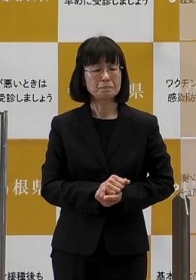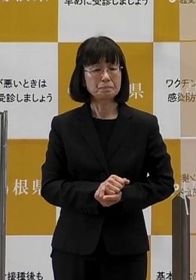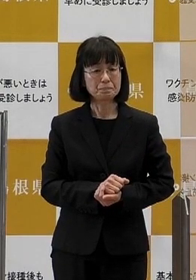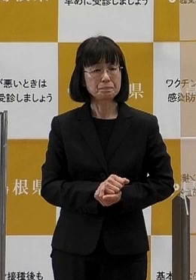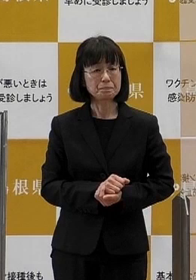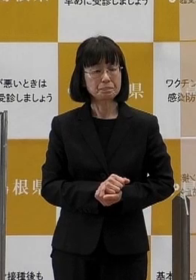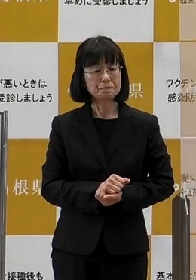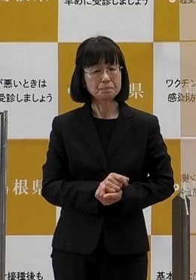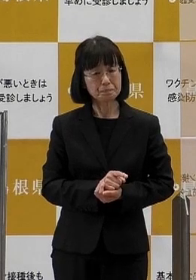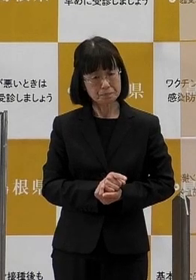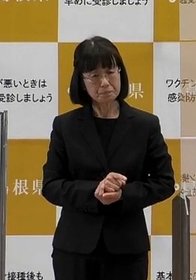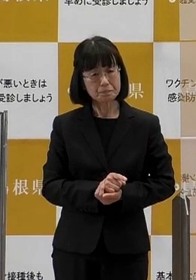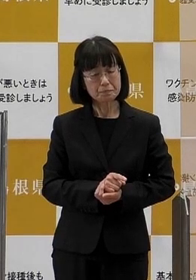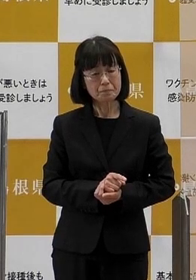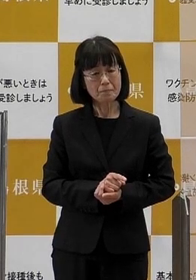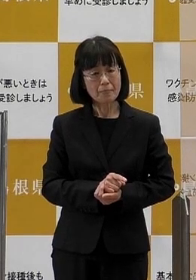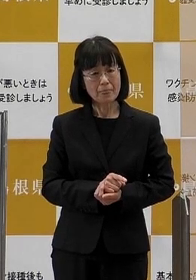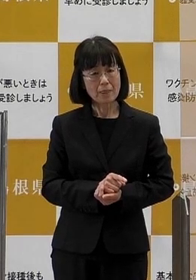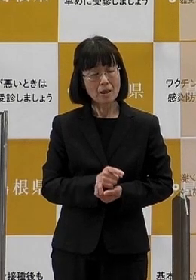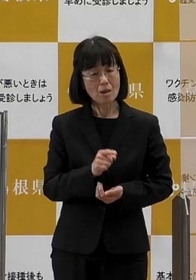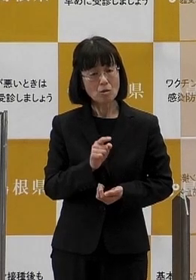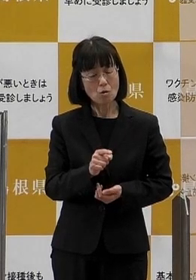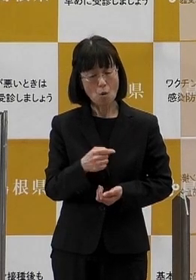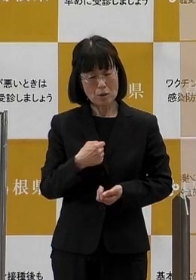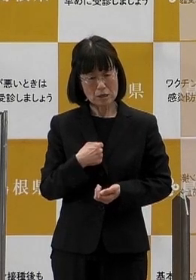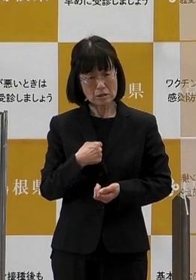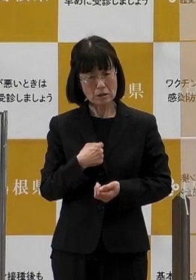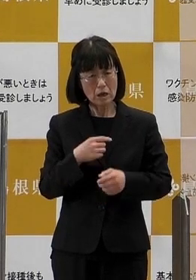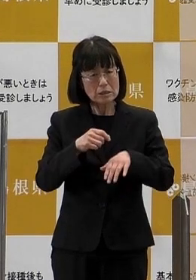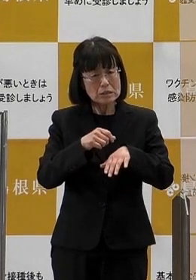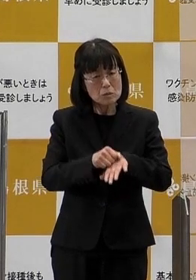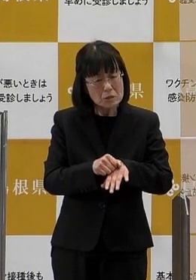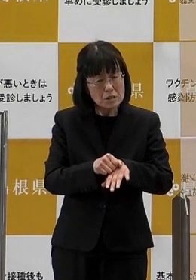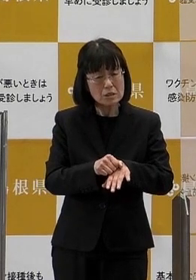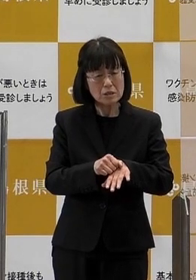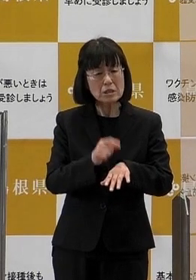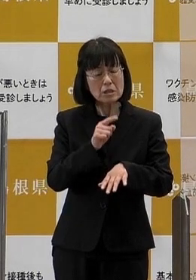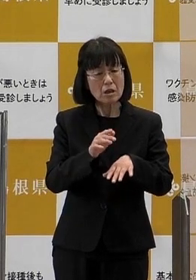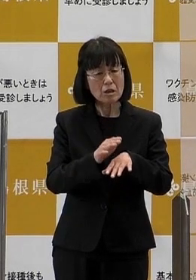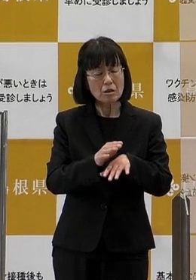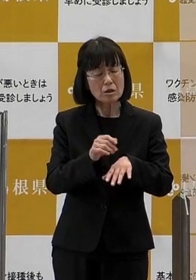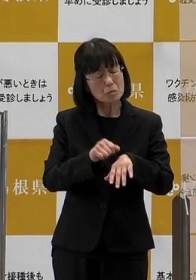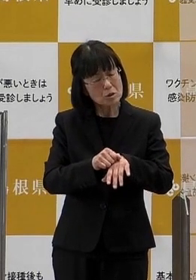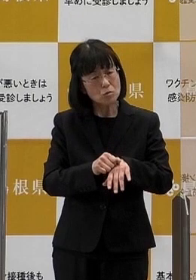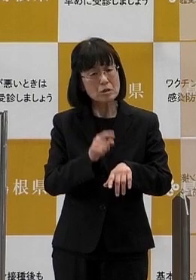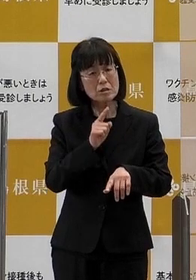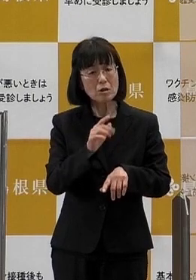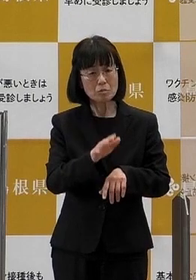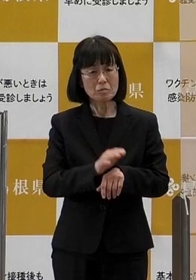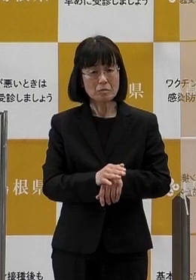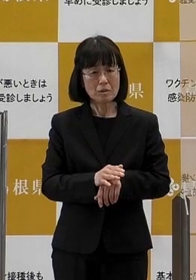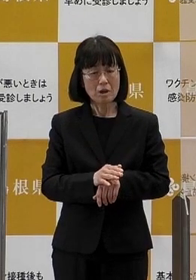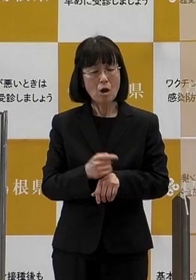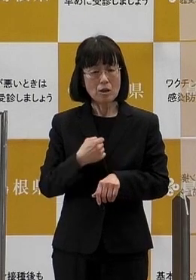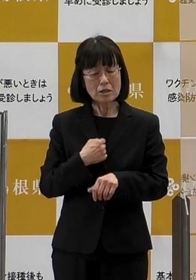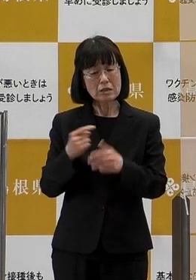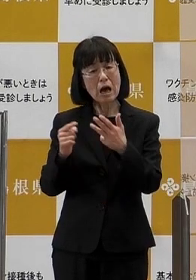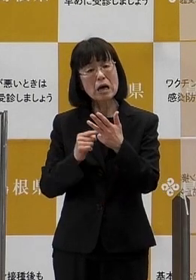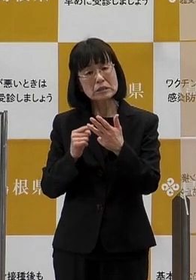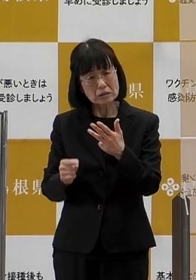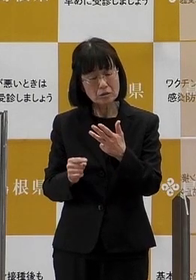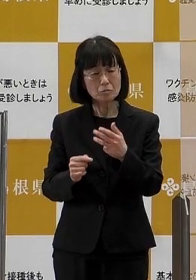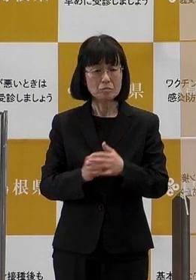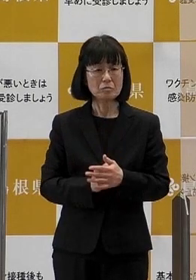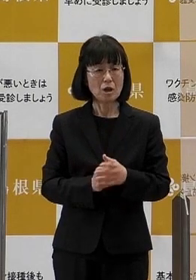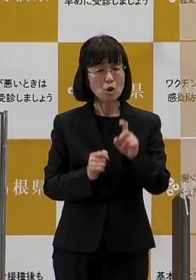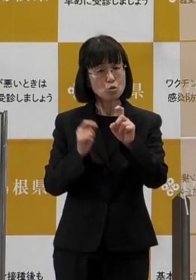いや、これが、いや、あなたが厳しすぎるからそうなってるんだと言い方もおられるかもしれませんけど、私が8人といようが、